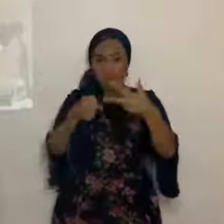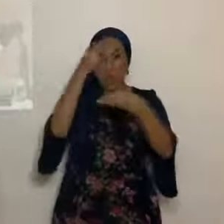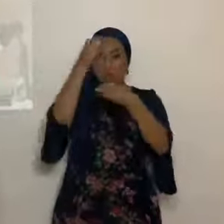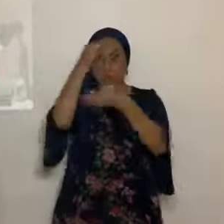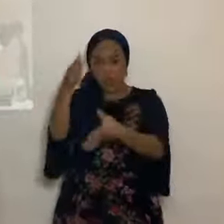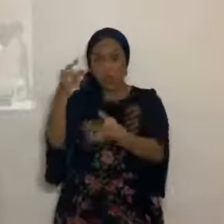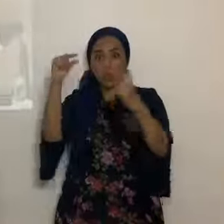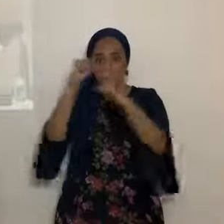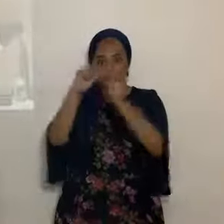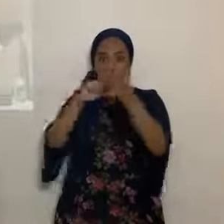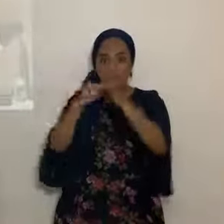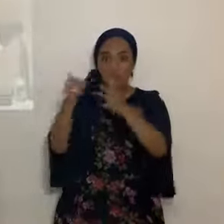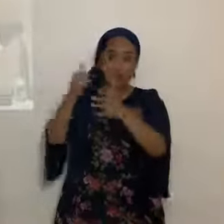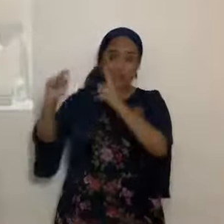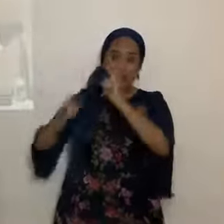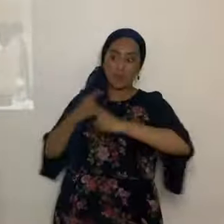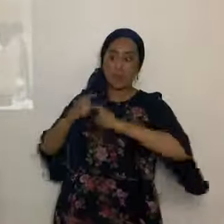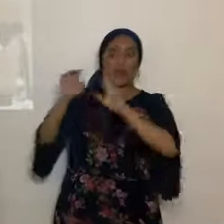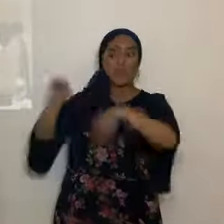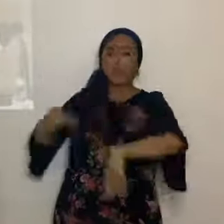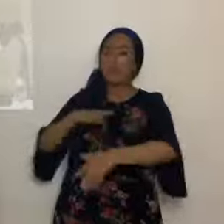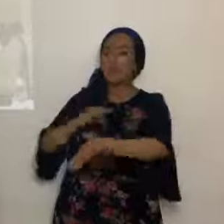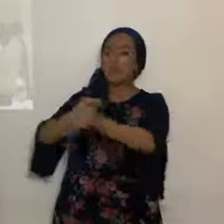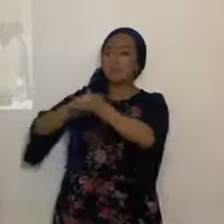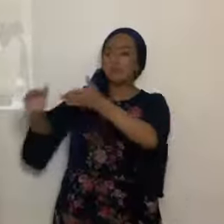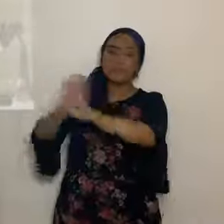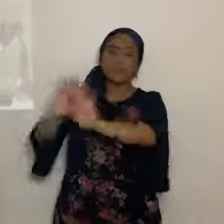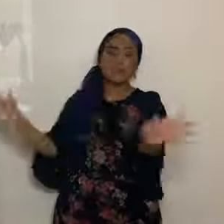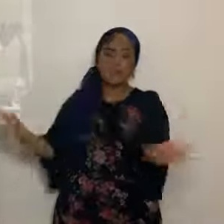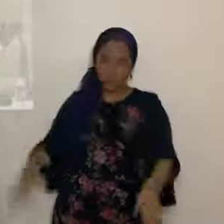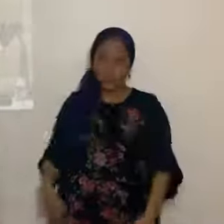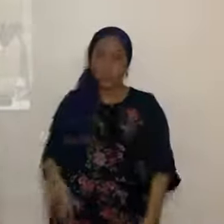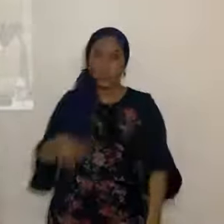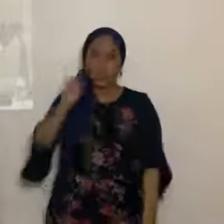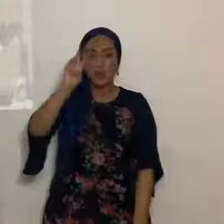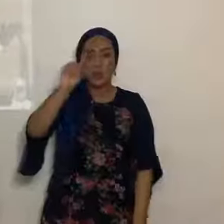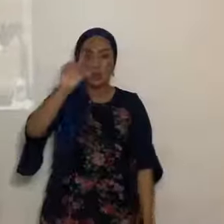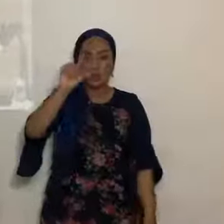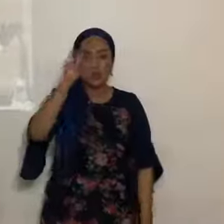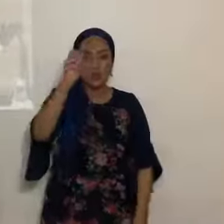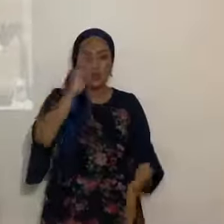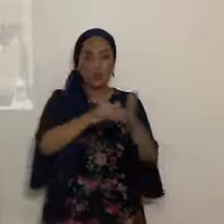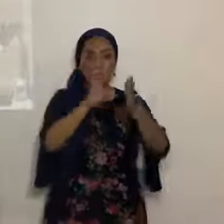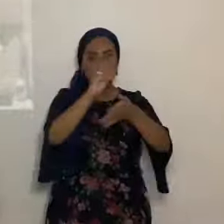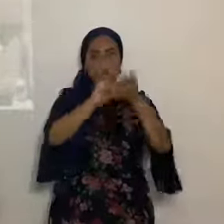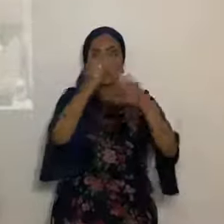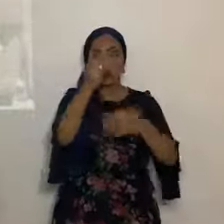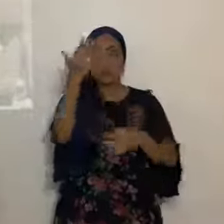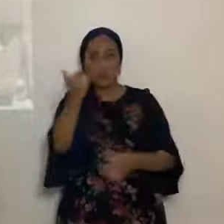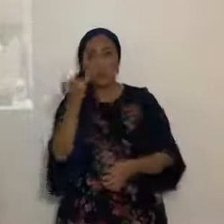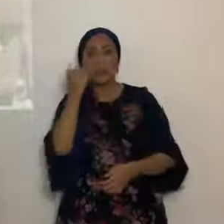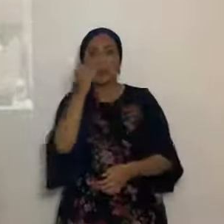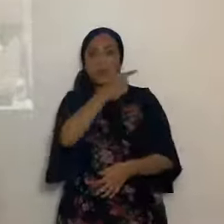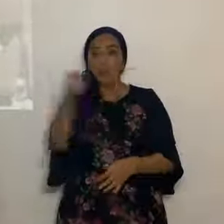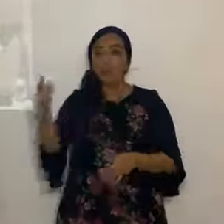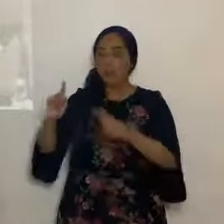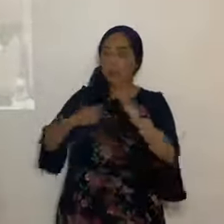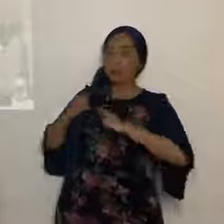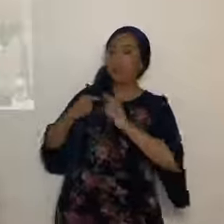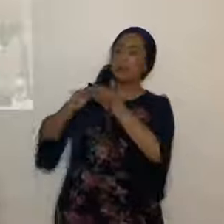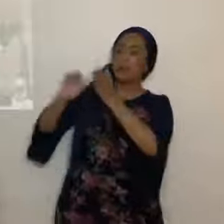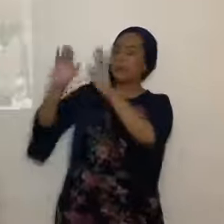la palabra es perdonar a todos. Entonces, Mateo 6, 14 y 15, porque si perdonáis a los hombres sus ofensas,